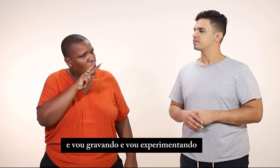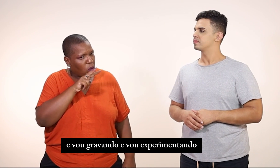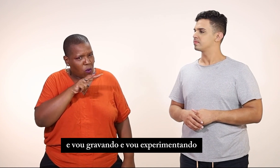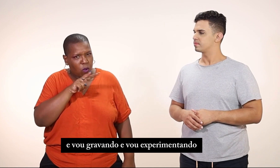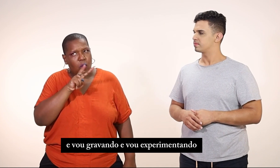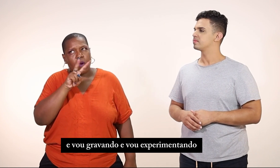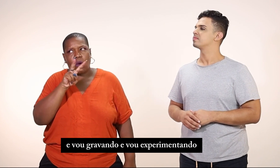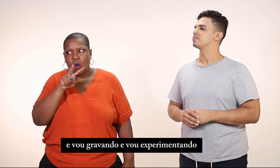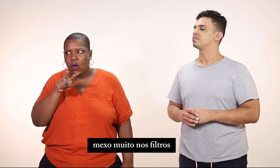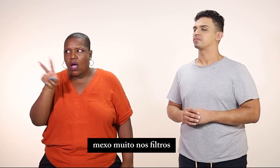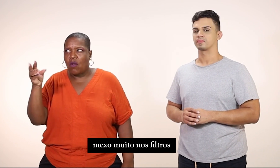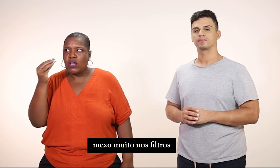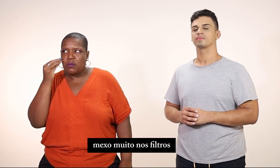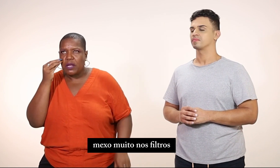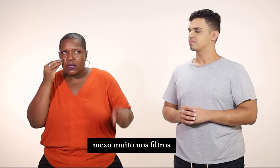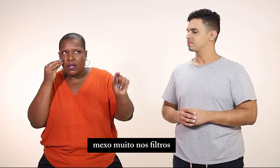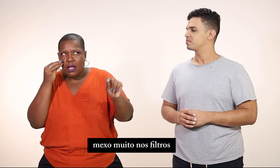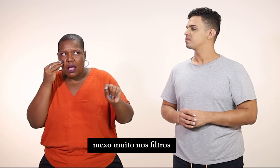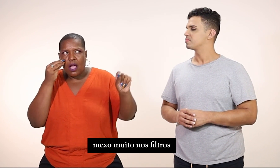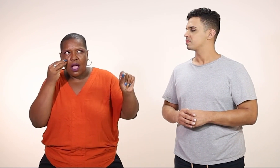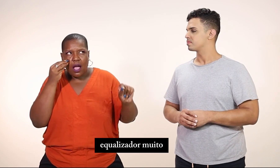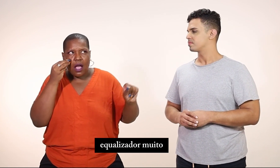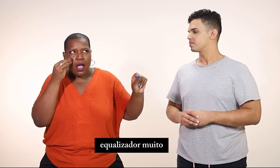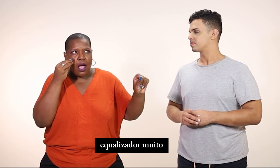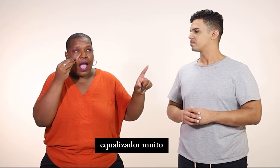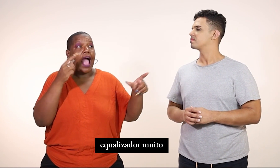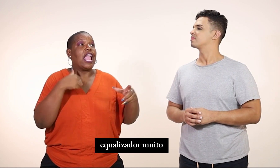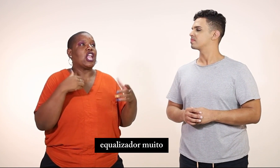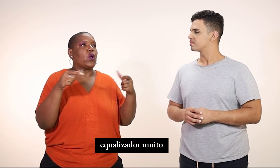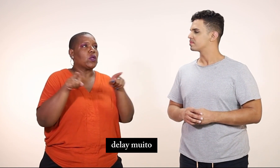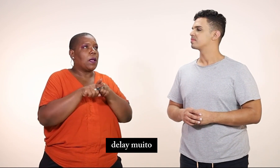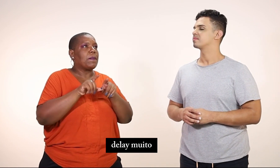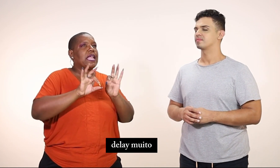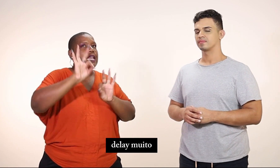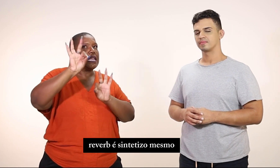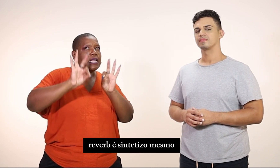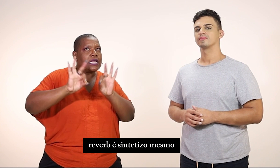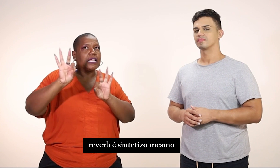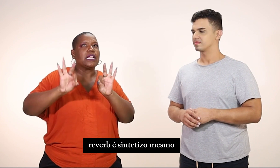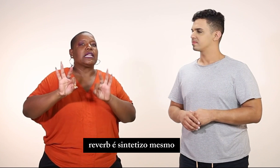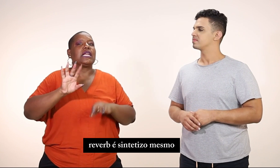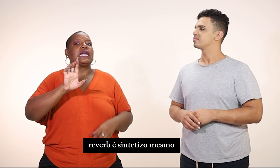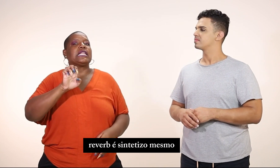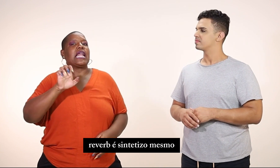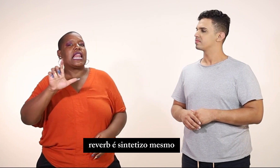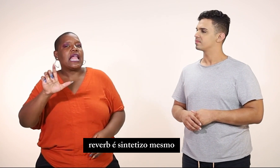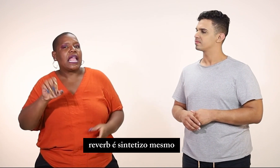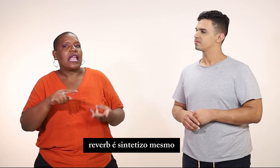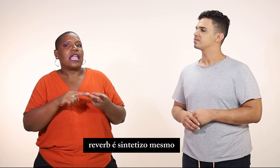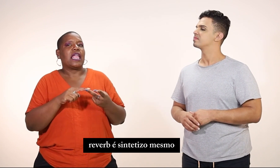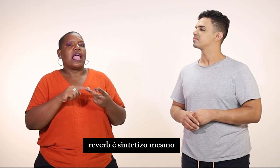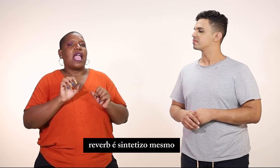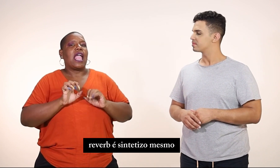vou experimentando, mexo muito nos filtros, equalizador, muito delay, muito reverb, sintetizo